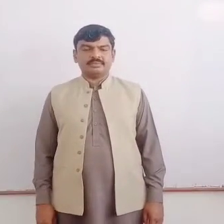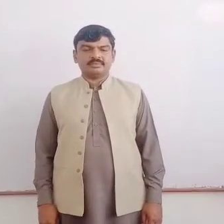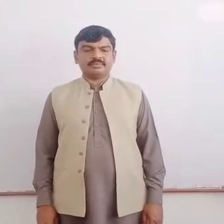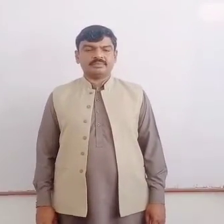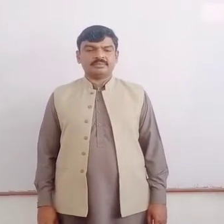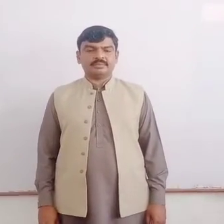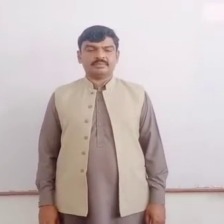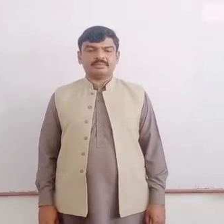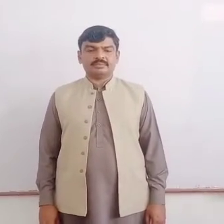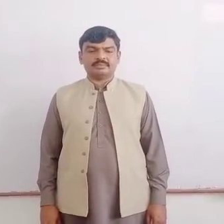गाहक,